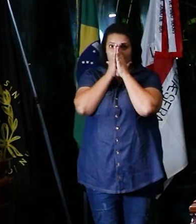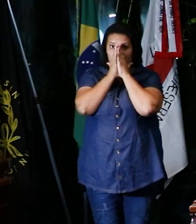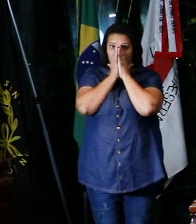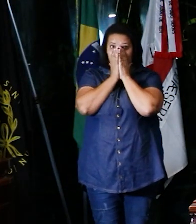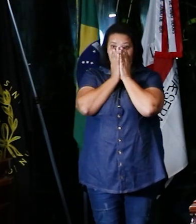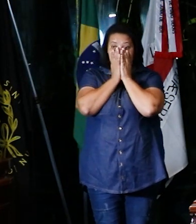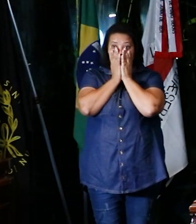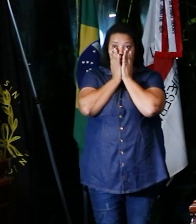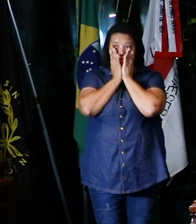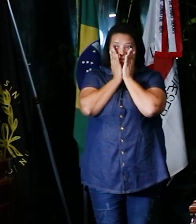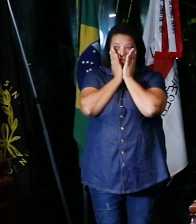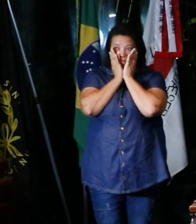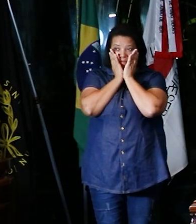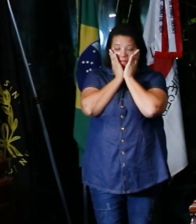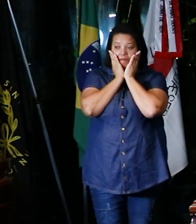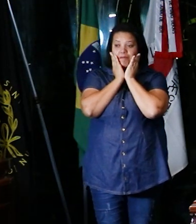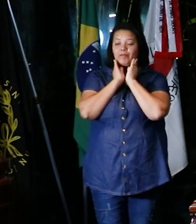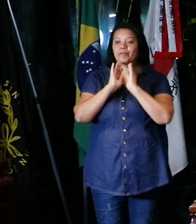Eu.